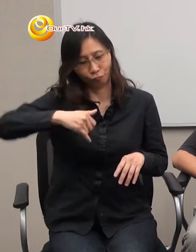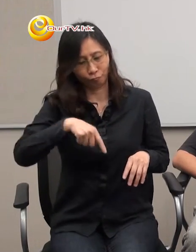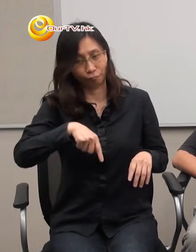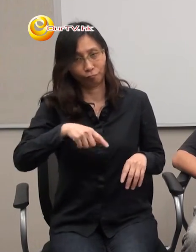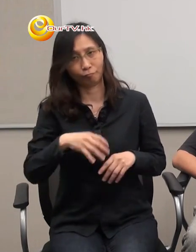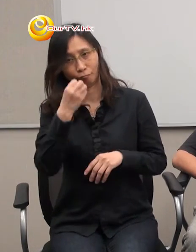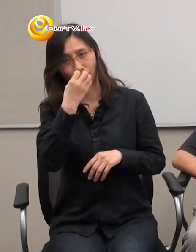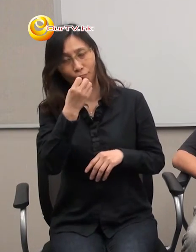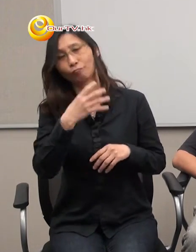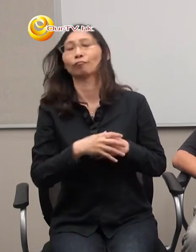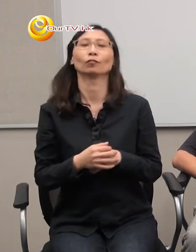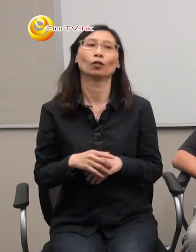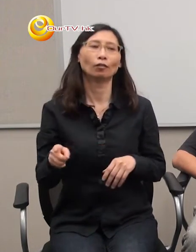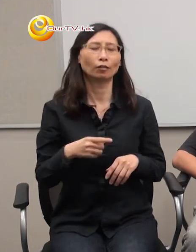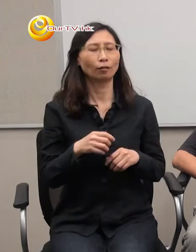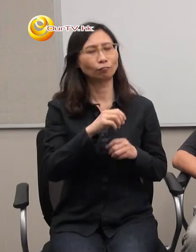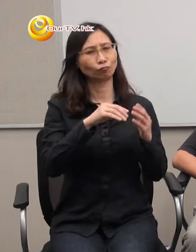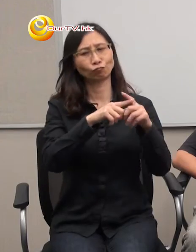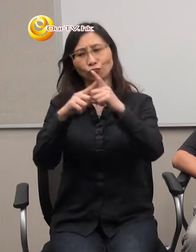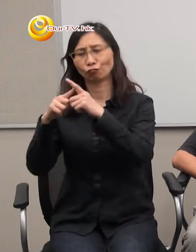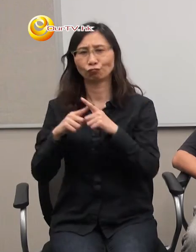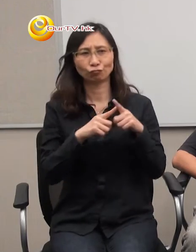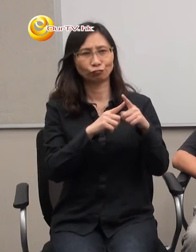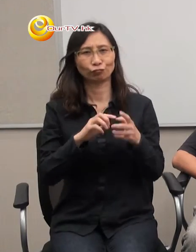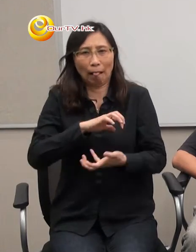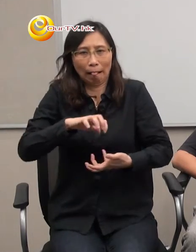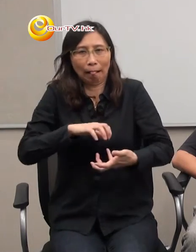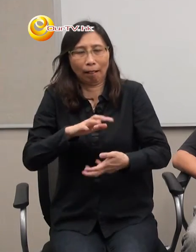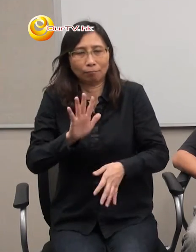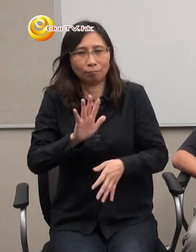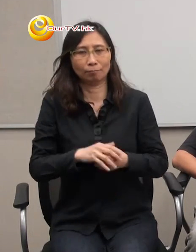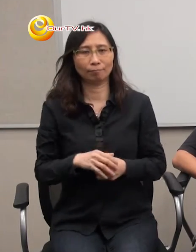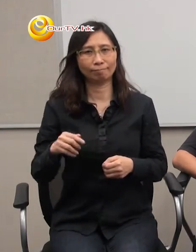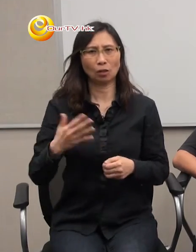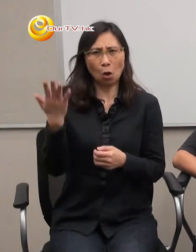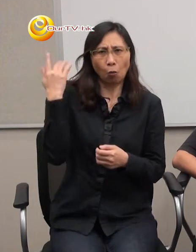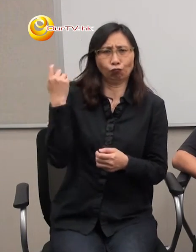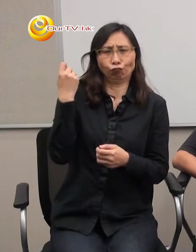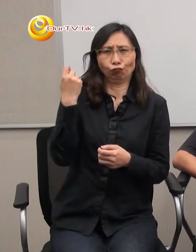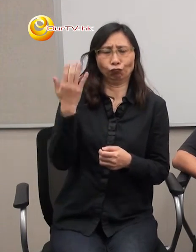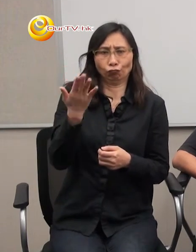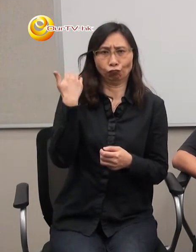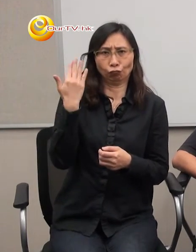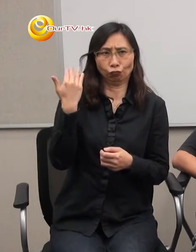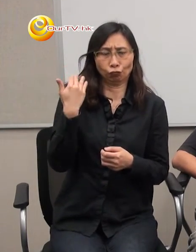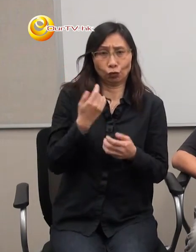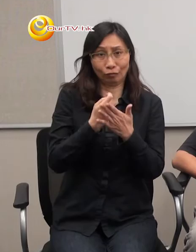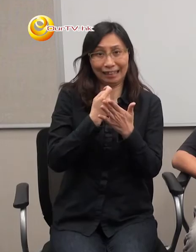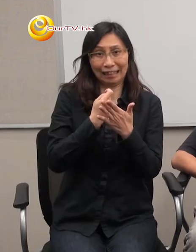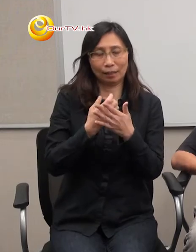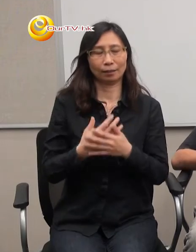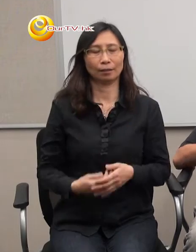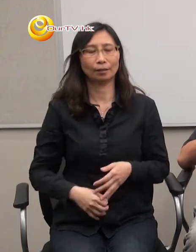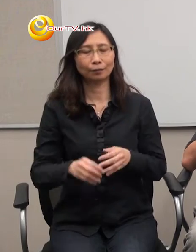即系泛民主派啊，咁样唔好搞咁多事等等啦。咁你话临近呢一个立法会选举之前，即系虽然都有成几个月时